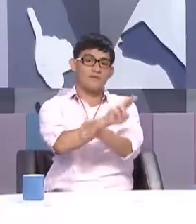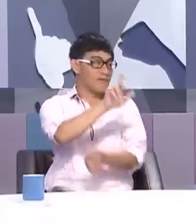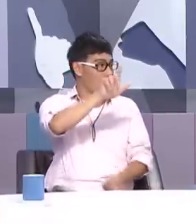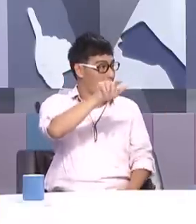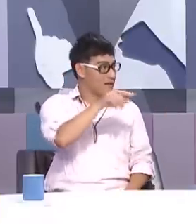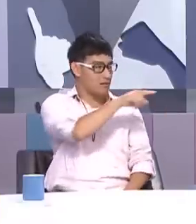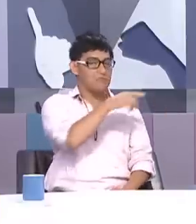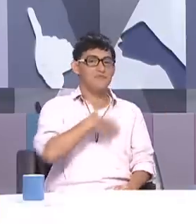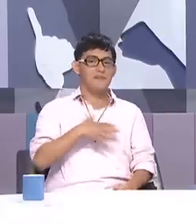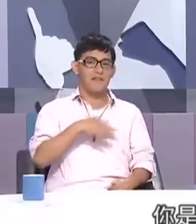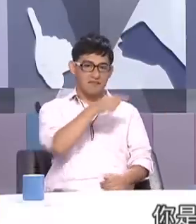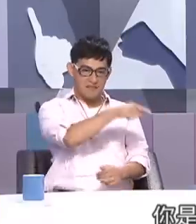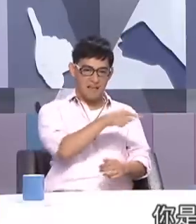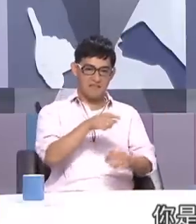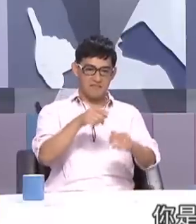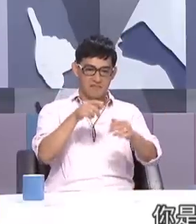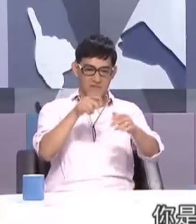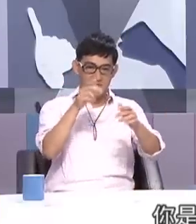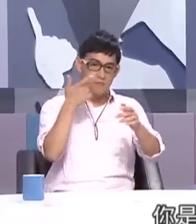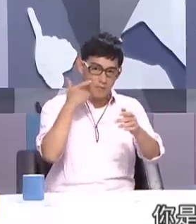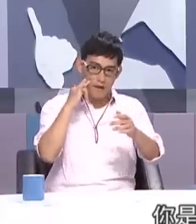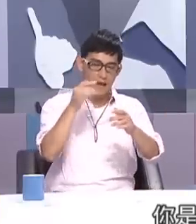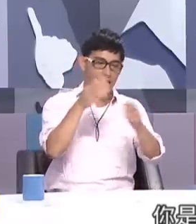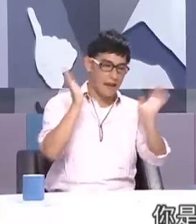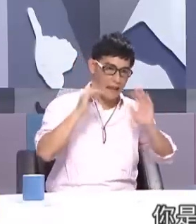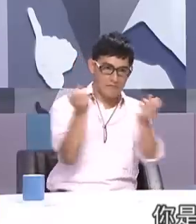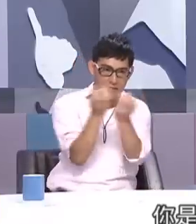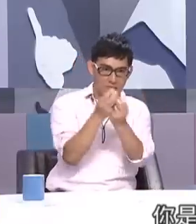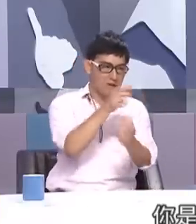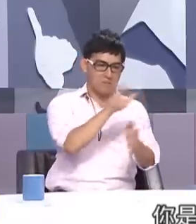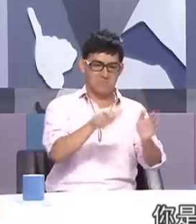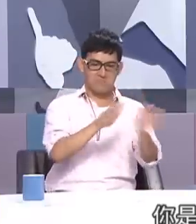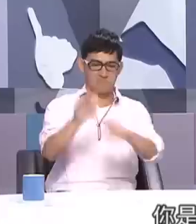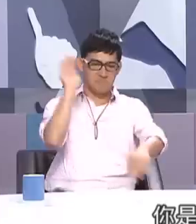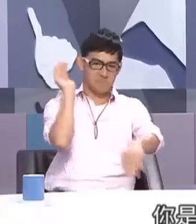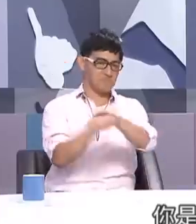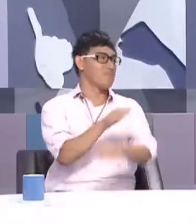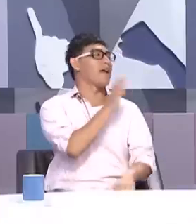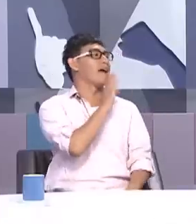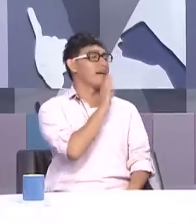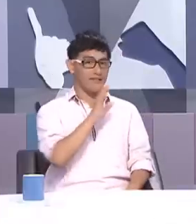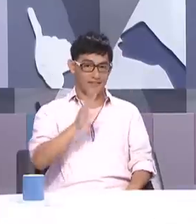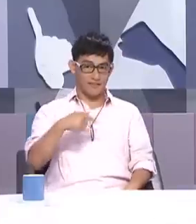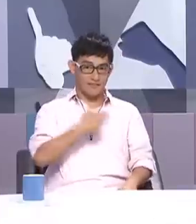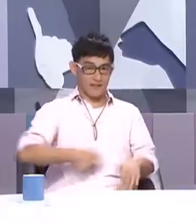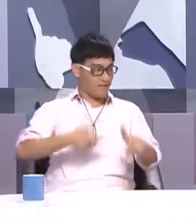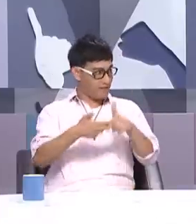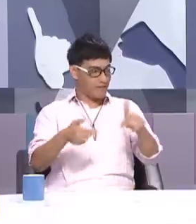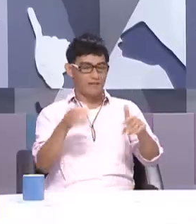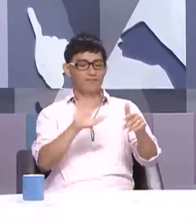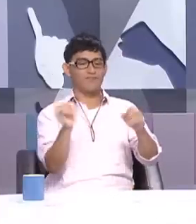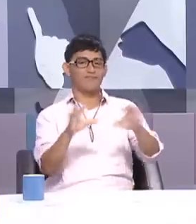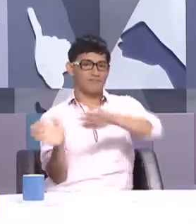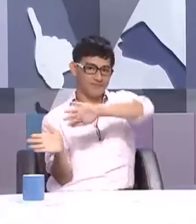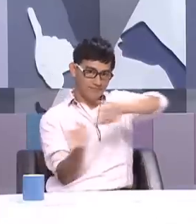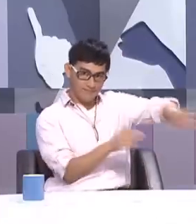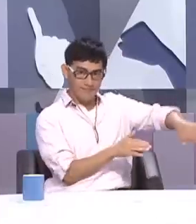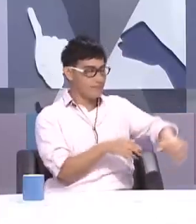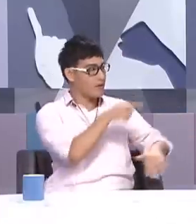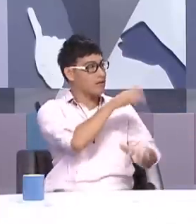林老师哈，你是处理亲子关系跟问题的专家，但是我们先撇开专家的身份不